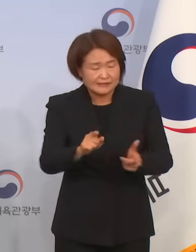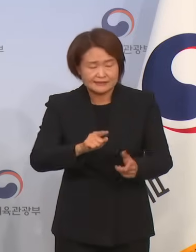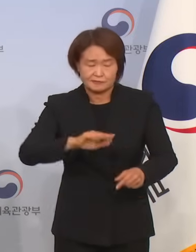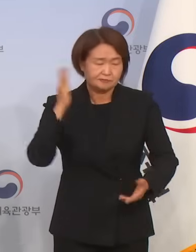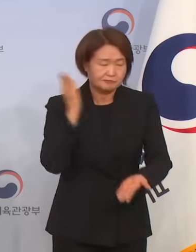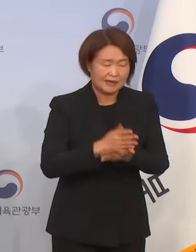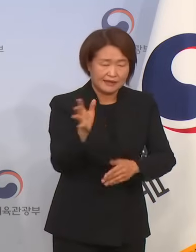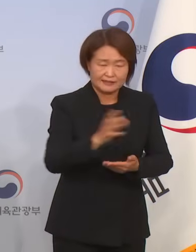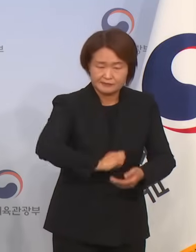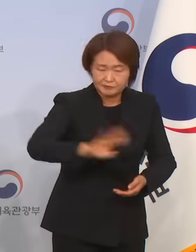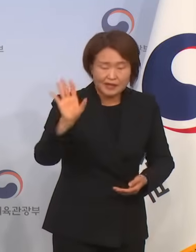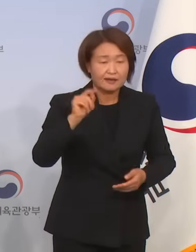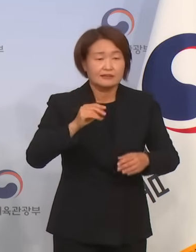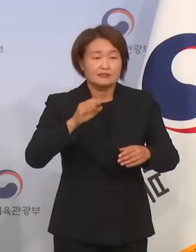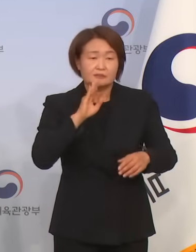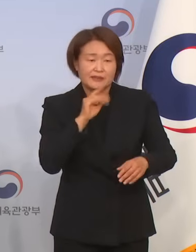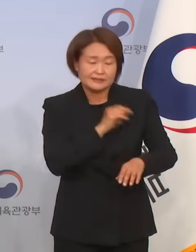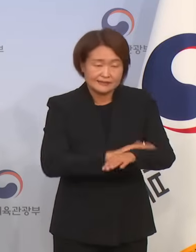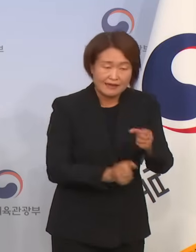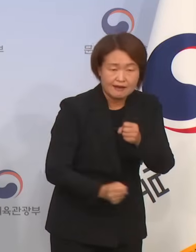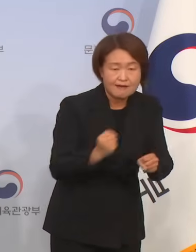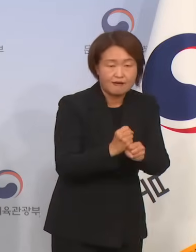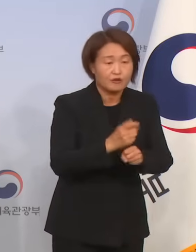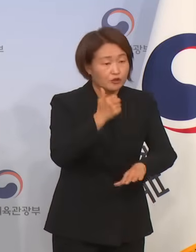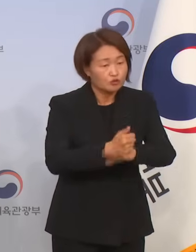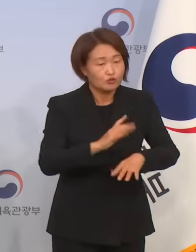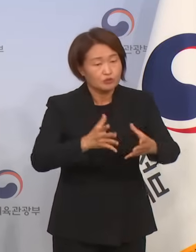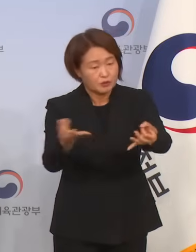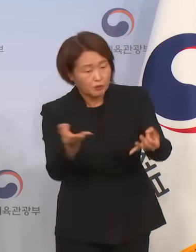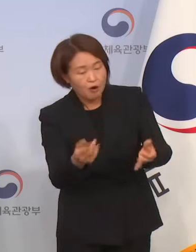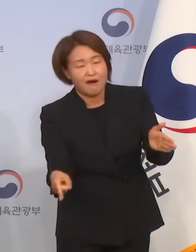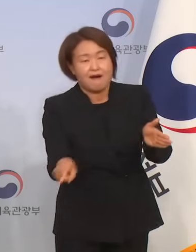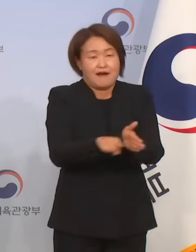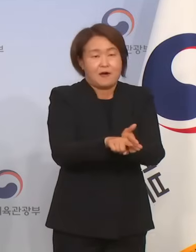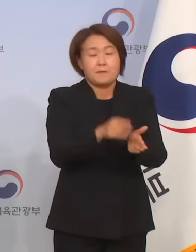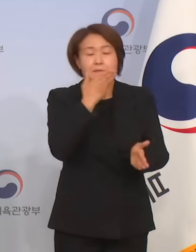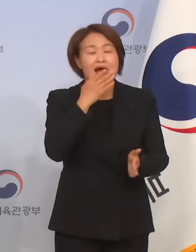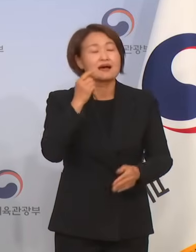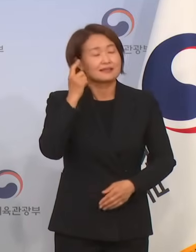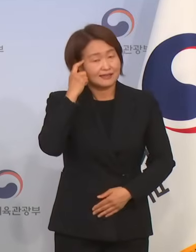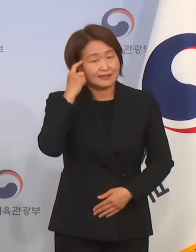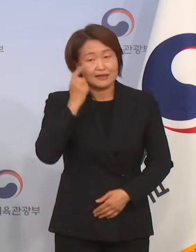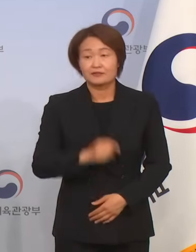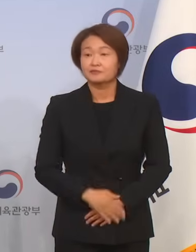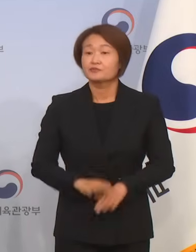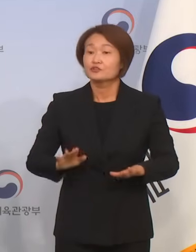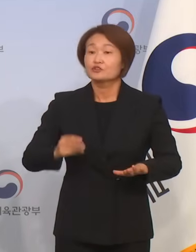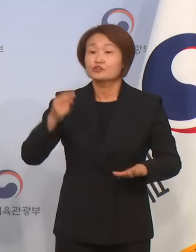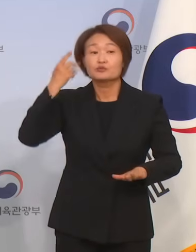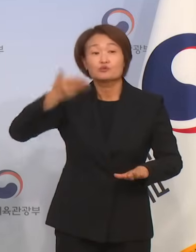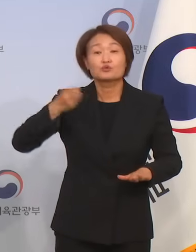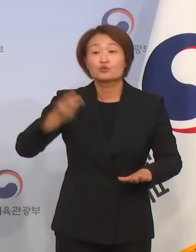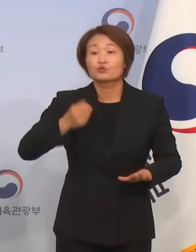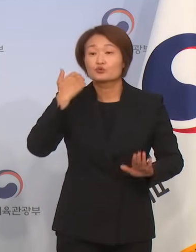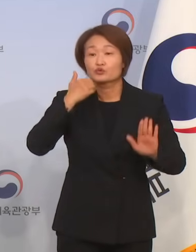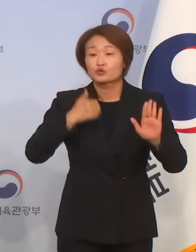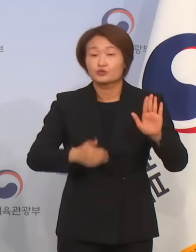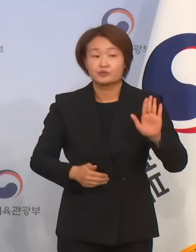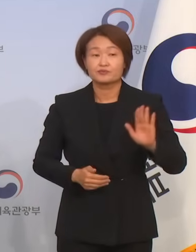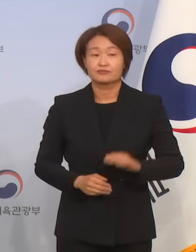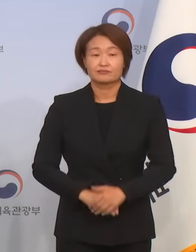설 수 있고 국민들의 신뢰를 다시 회복할 수 있다고 저는 생각하게 됐습니다. 네, 혹시 질문하신 분 계십니까?